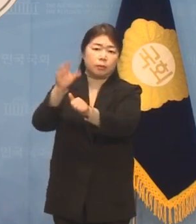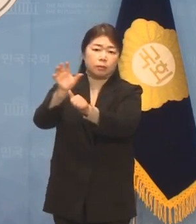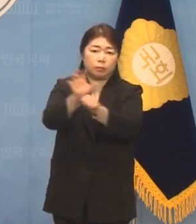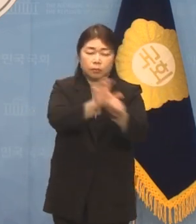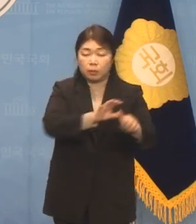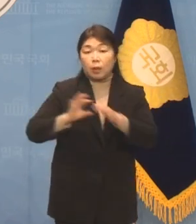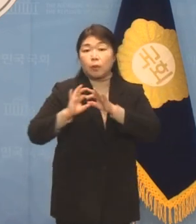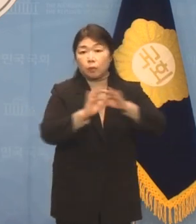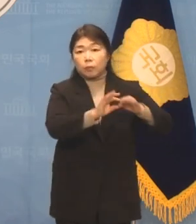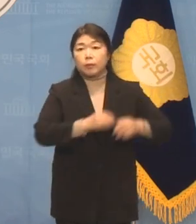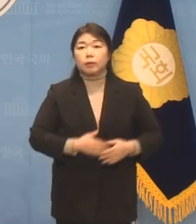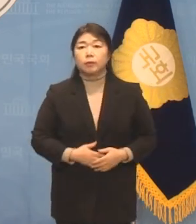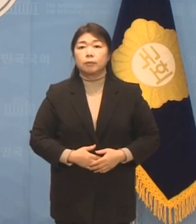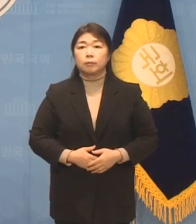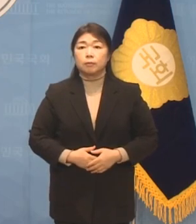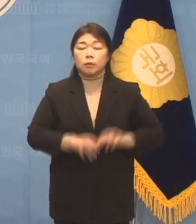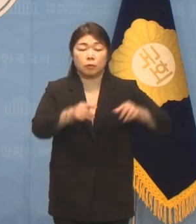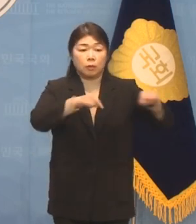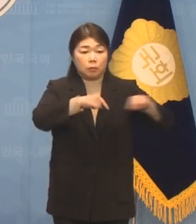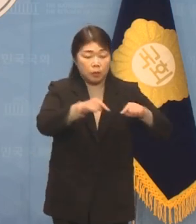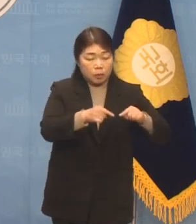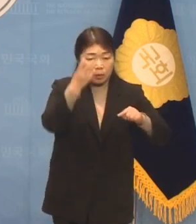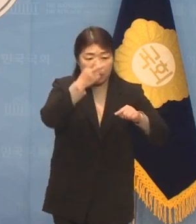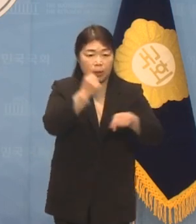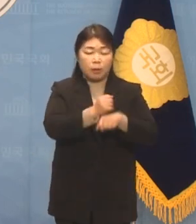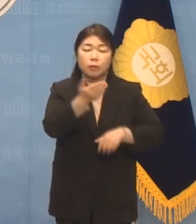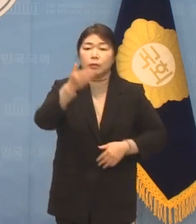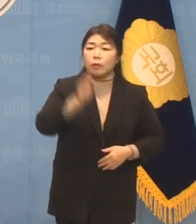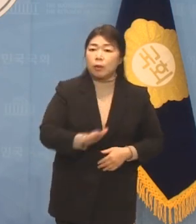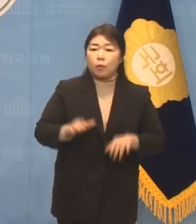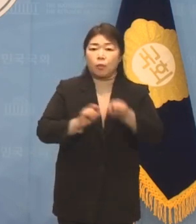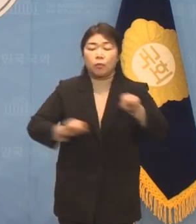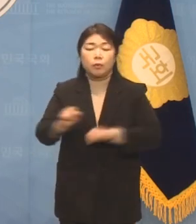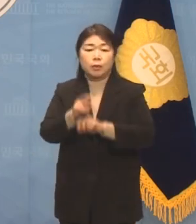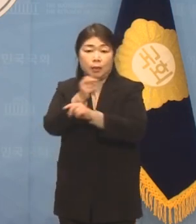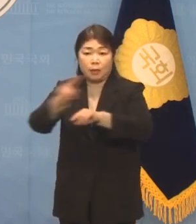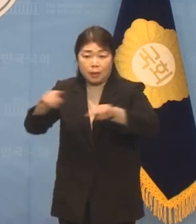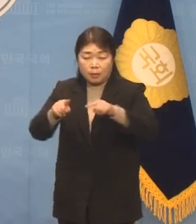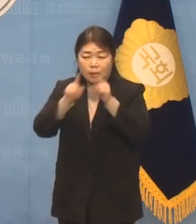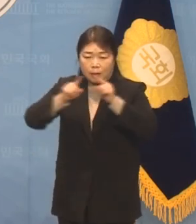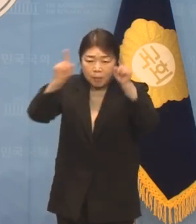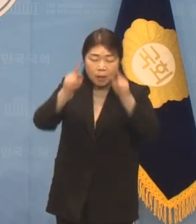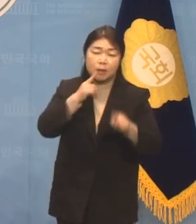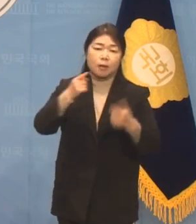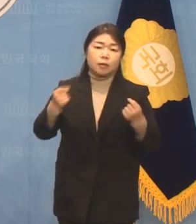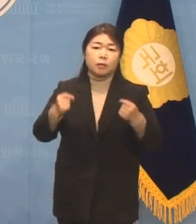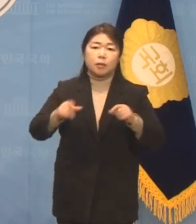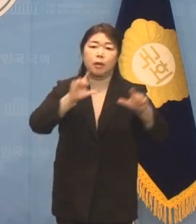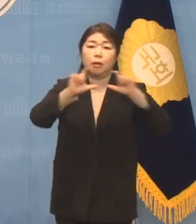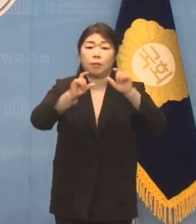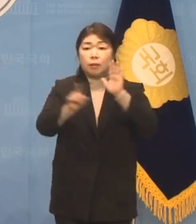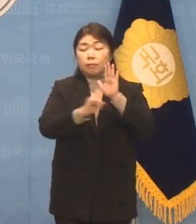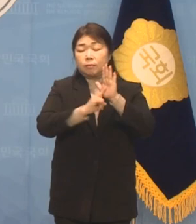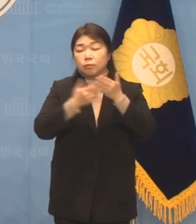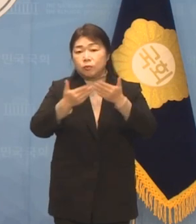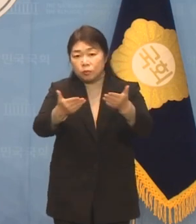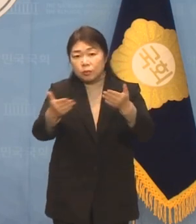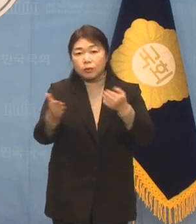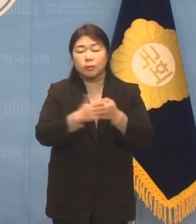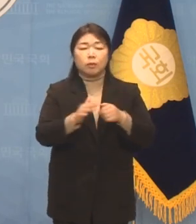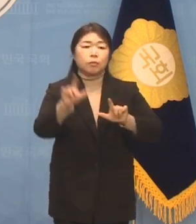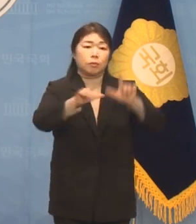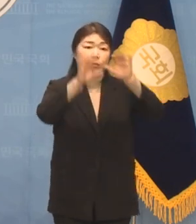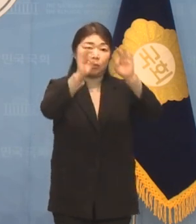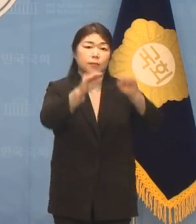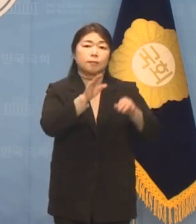있습니다. 국정과 민생을 살펴야 할 여당이 야당을 악마화하는 데만 열을 올리고 있으니 참으로 한심합니다.